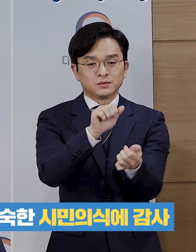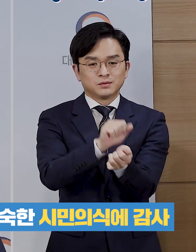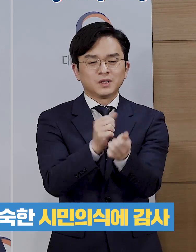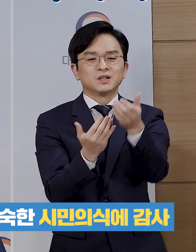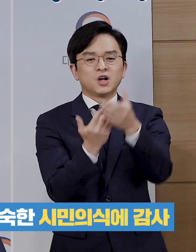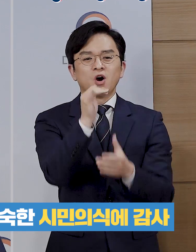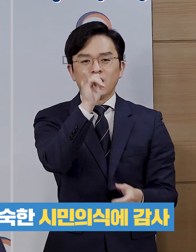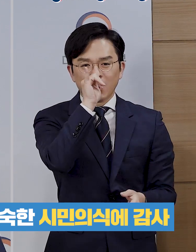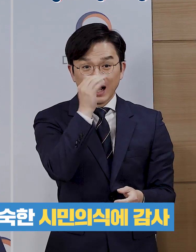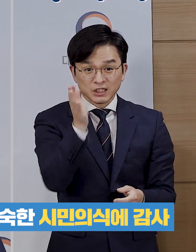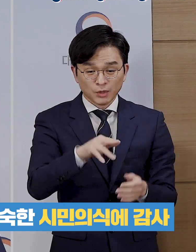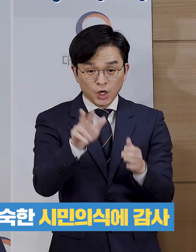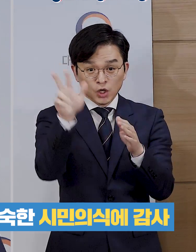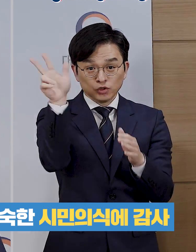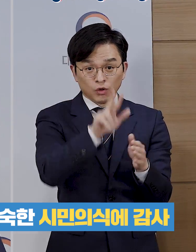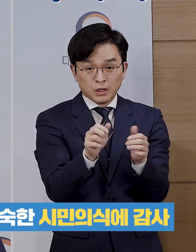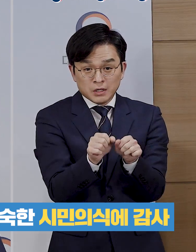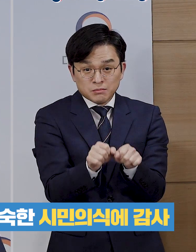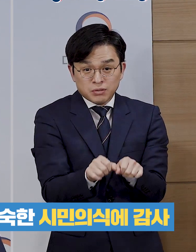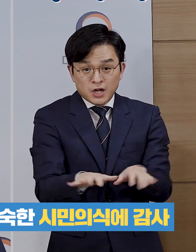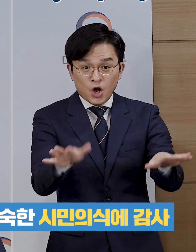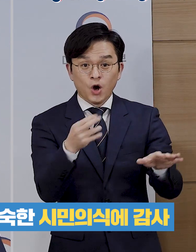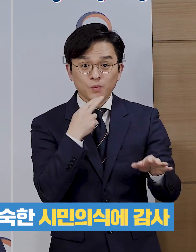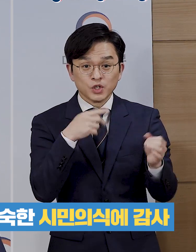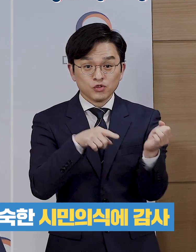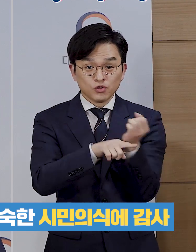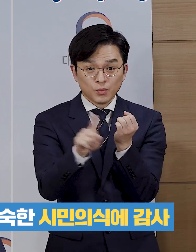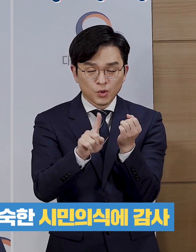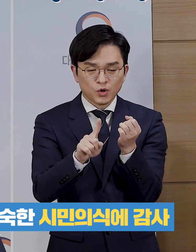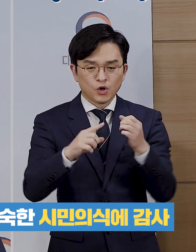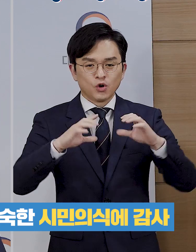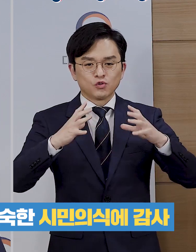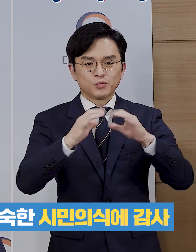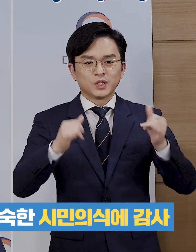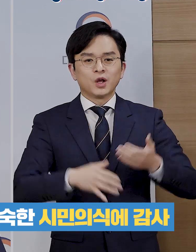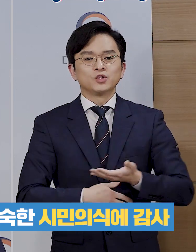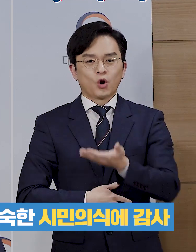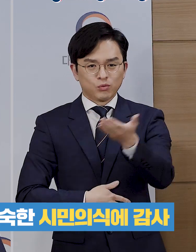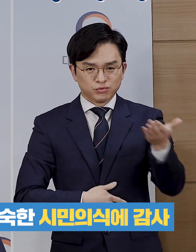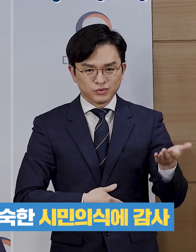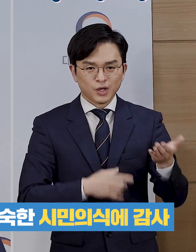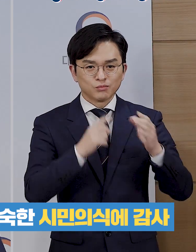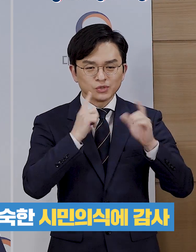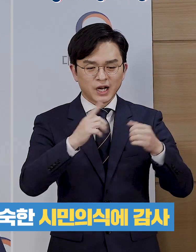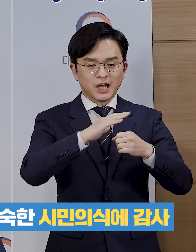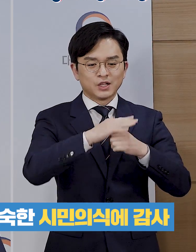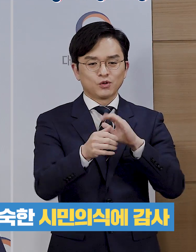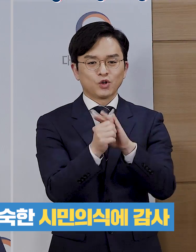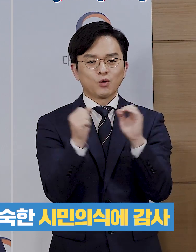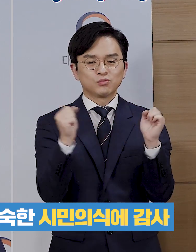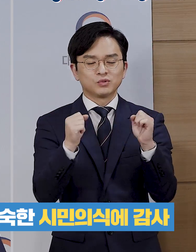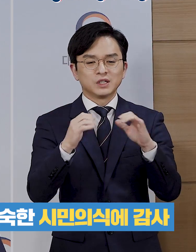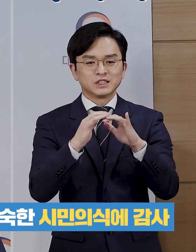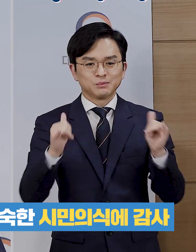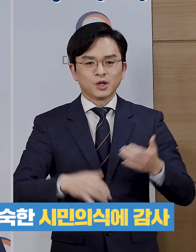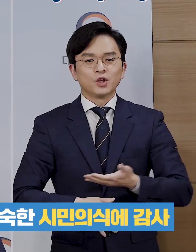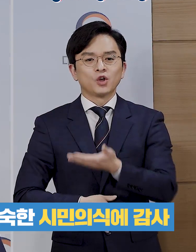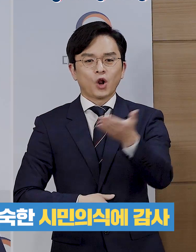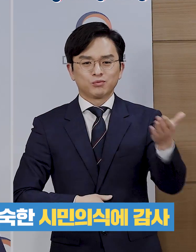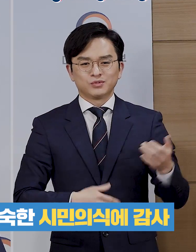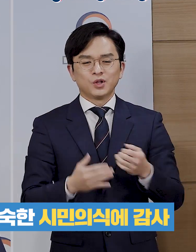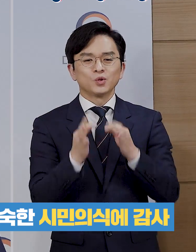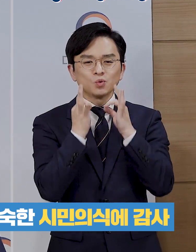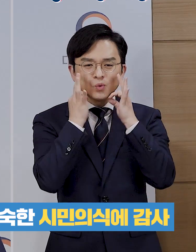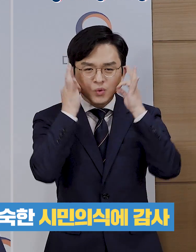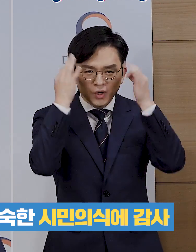확진 환자가 생겨났음에도 전국으로 빠르게 확산되지 않았다는 것은 국민들의 노력, 특히